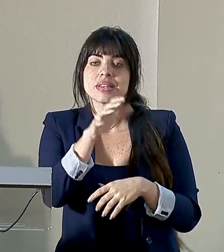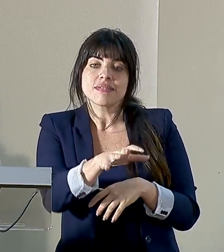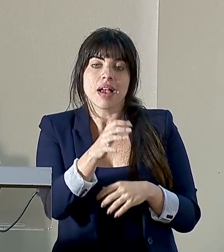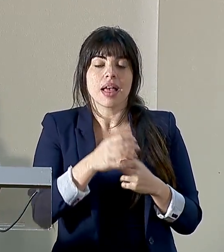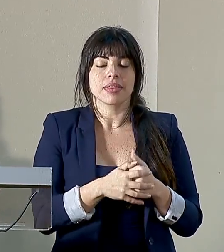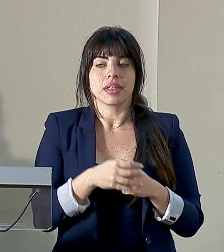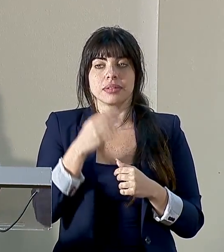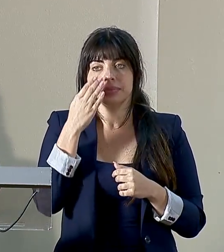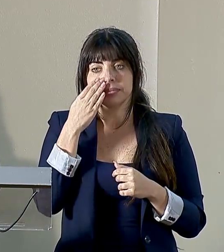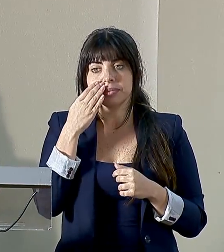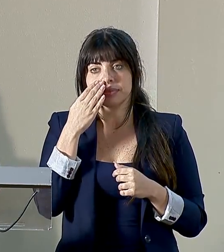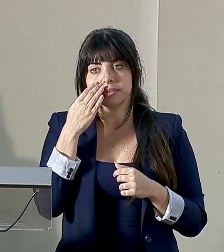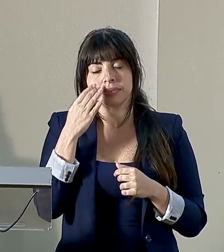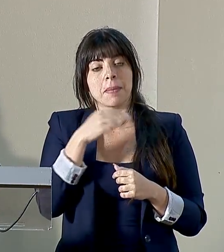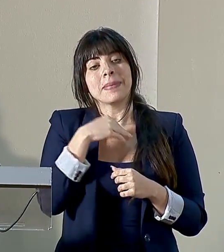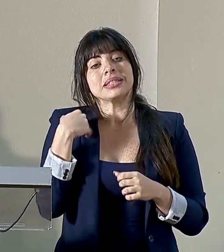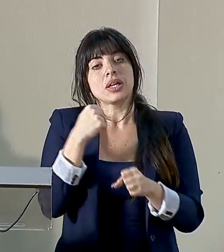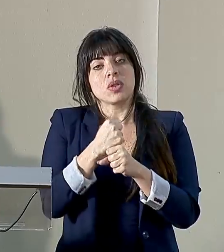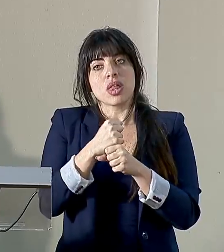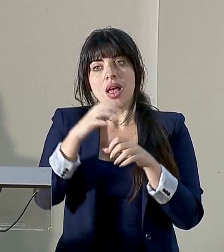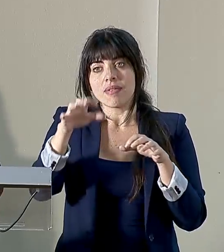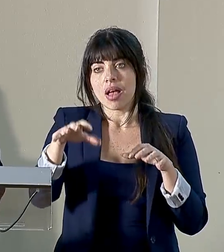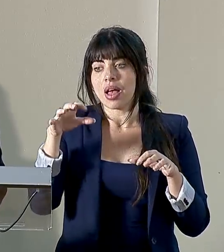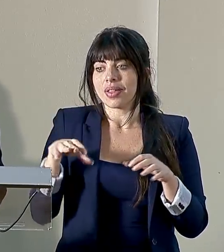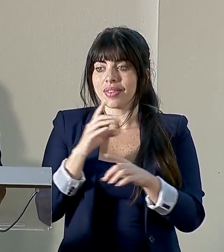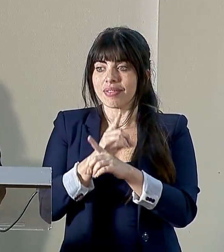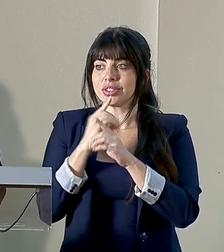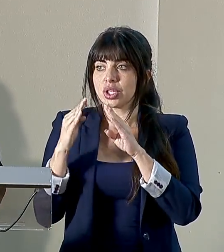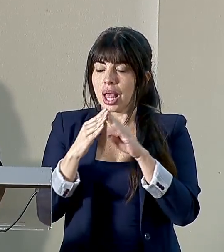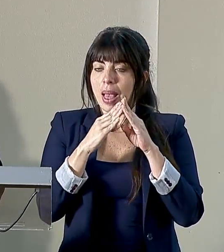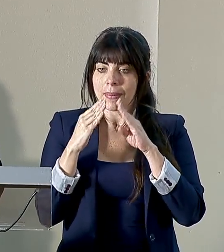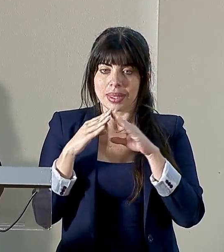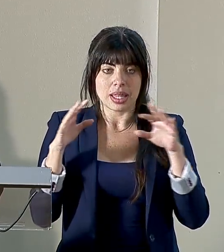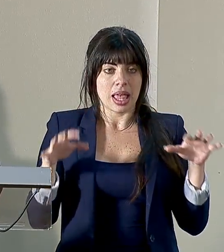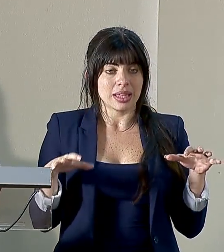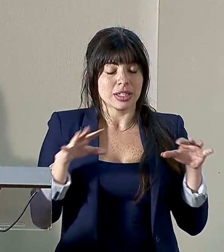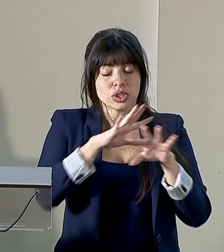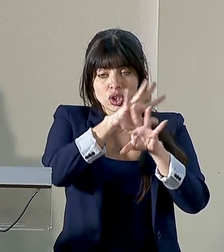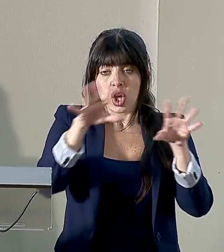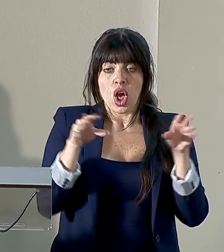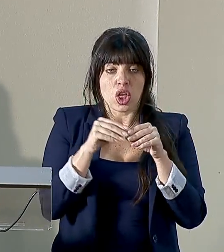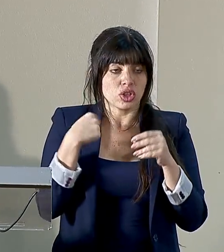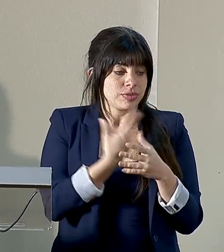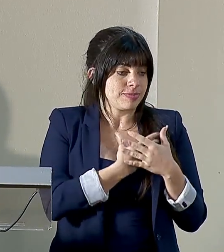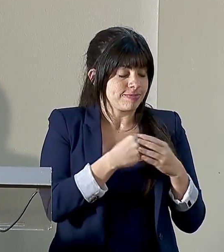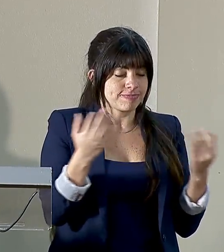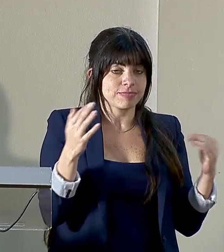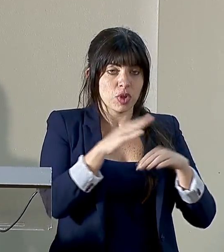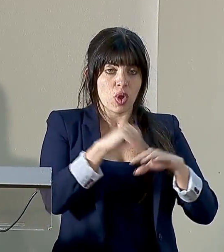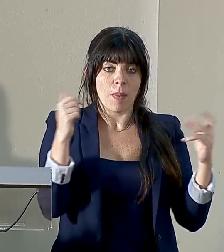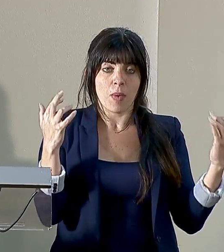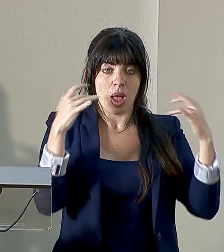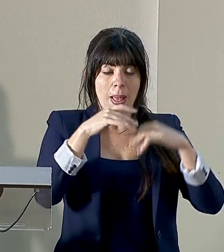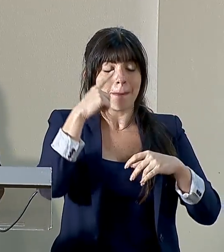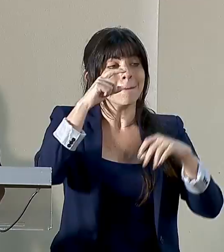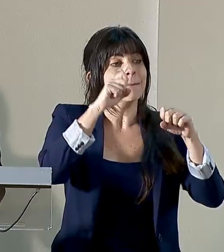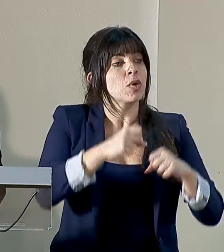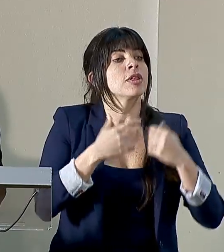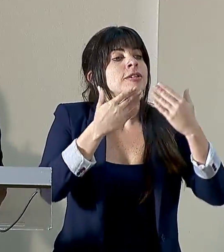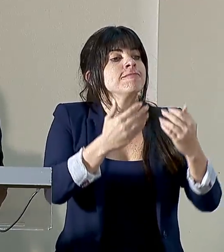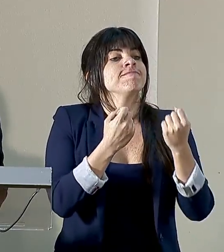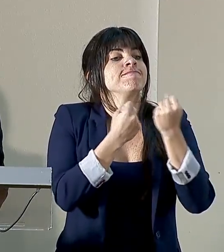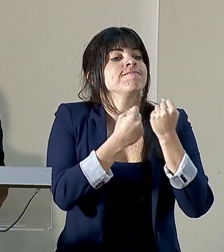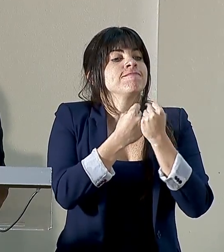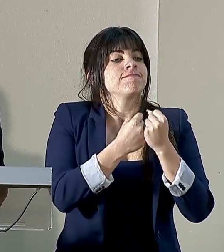privada, precisamente el Ministerio de Trabajo, la Defensoría de los Habitantes y todos los que estamos convocados a poder